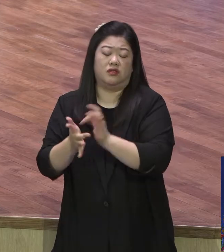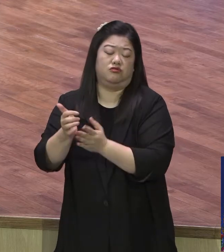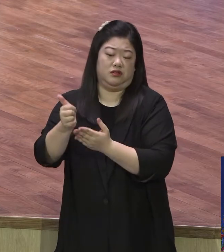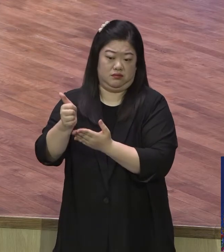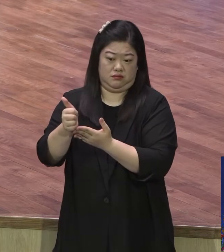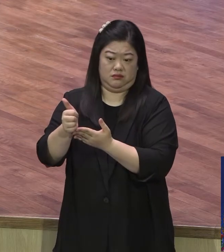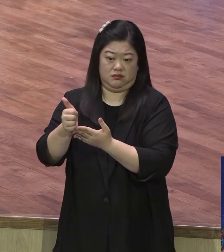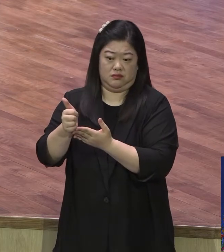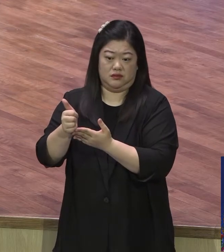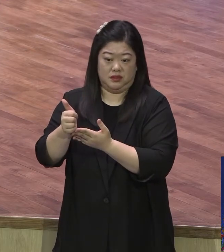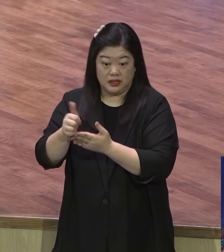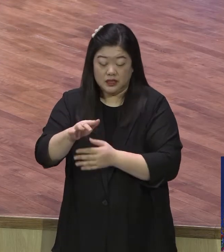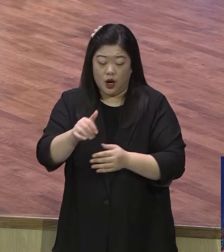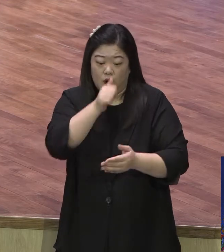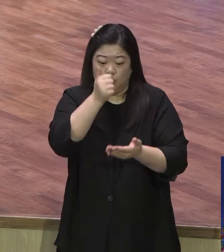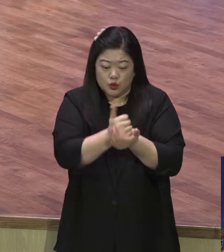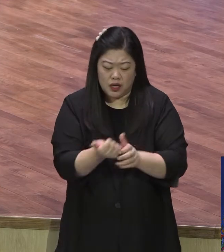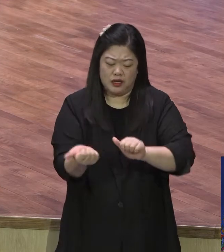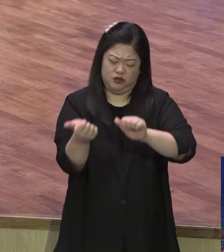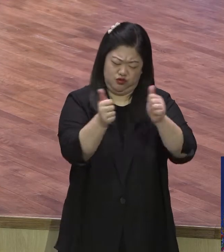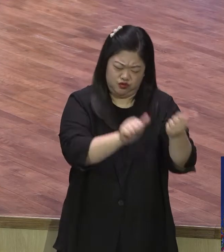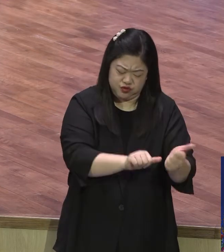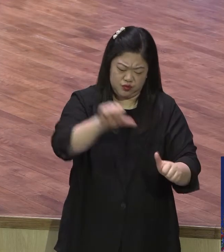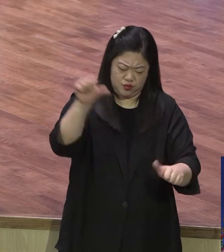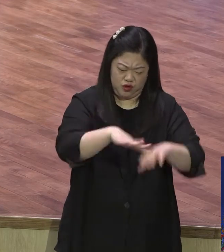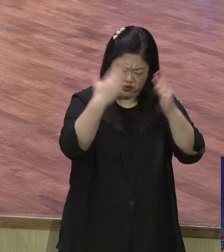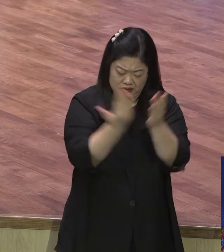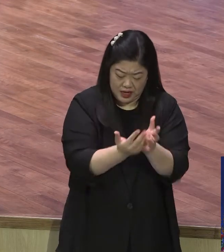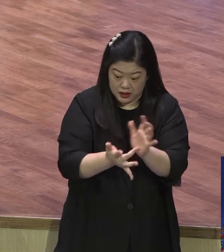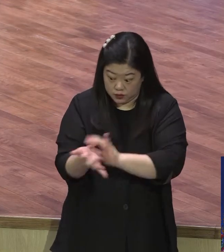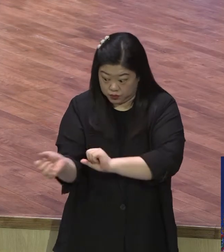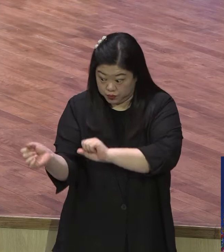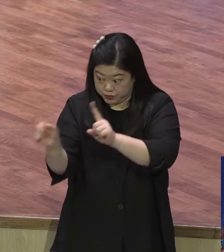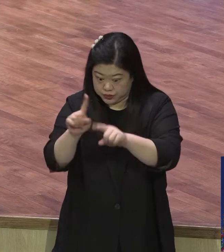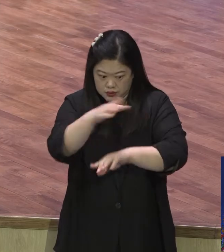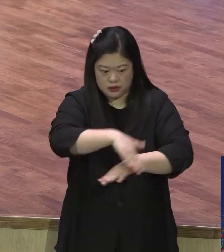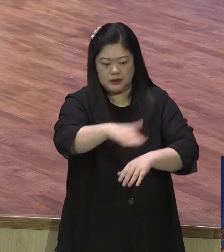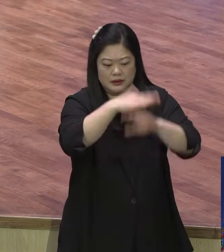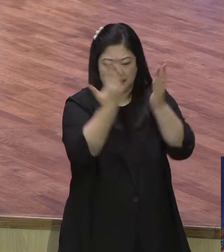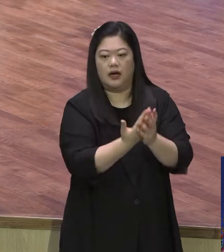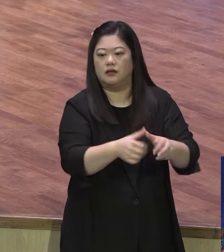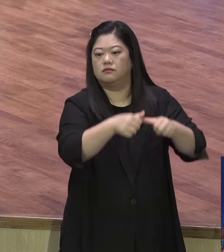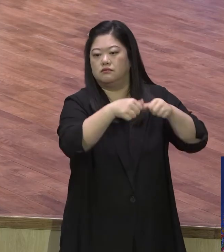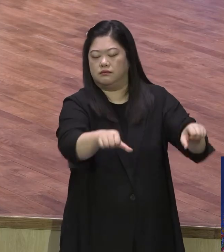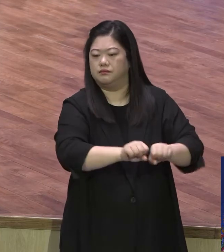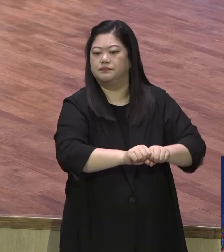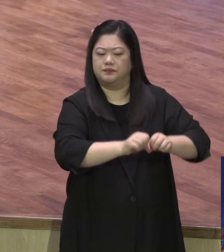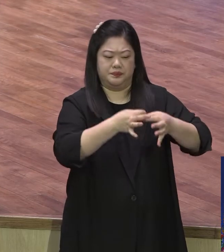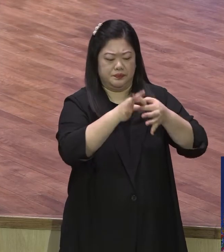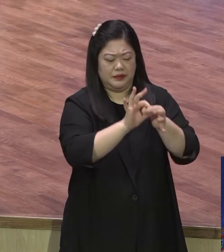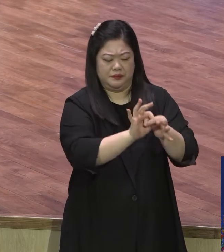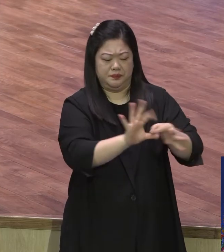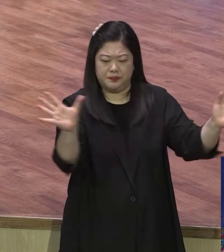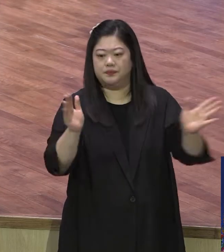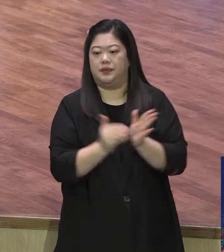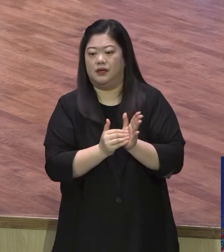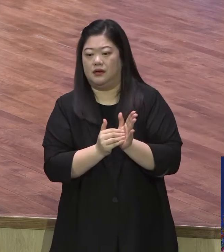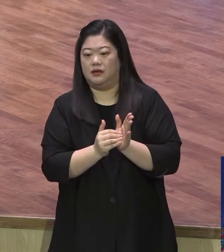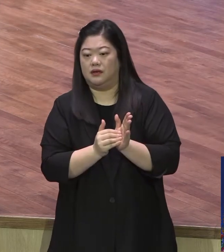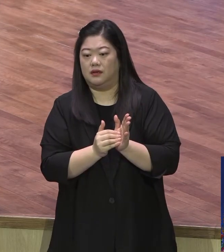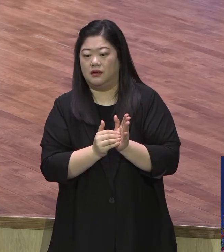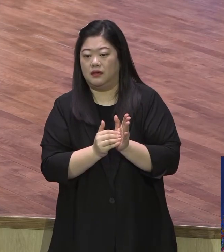죽음의 모든 굴레를 다 해결하셨다 우리에게 영원한 생명을 주셨다 그거